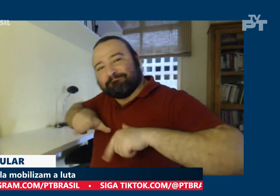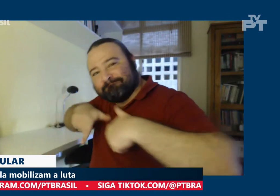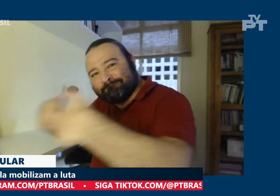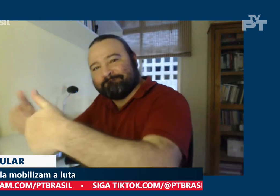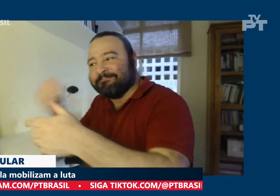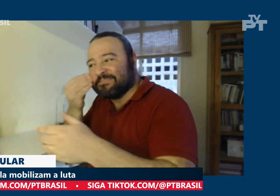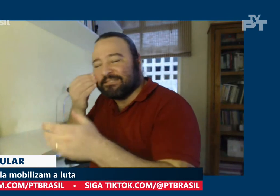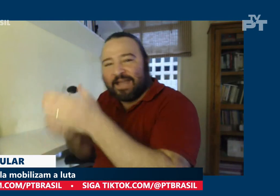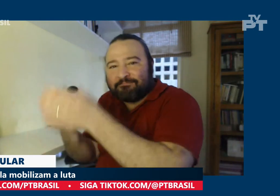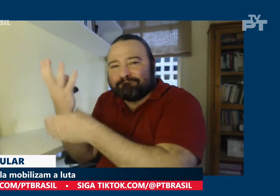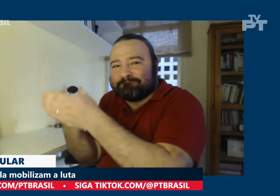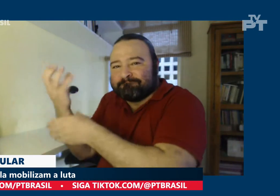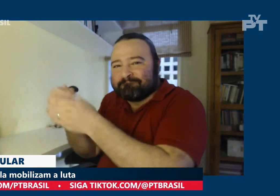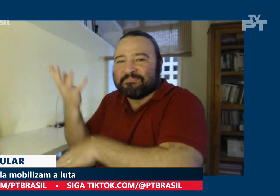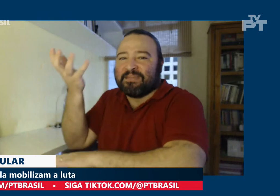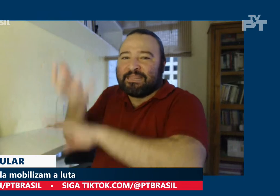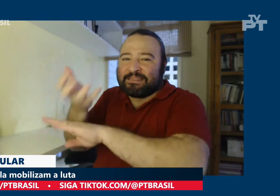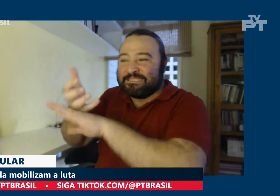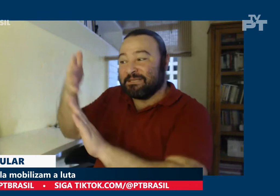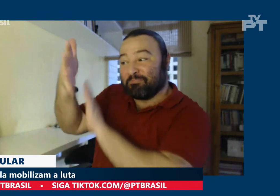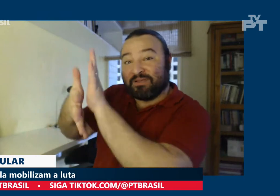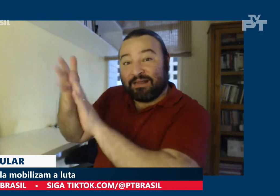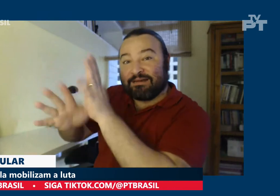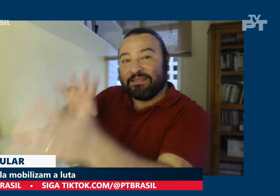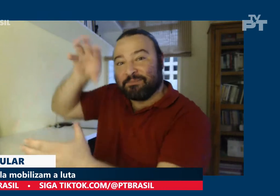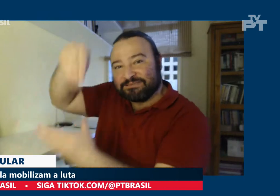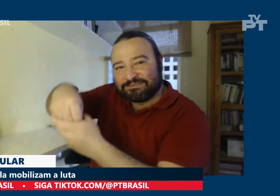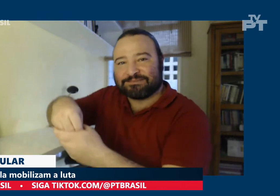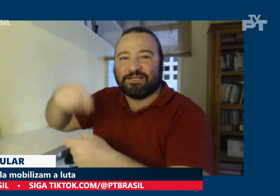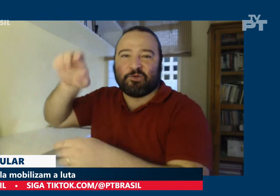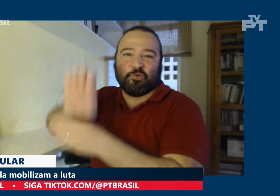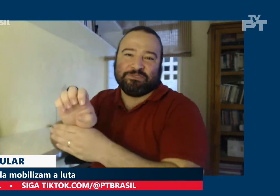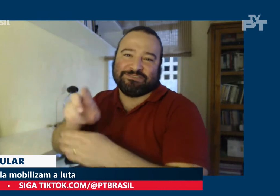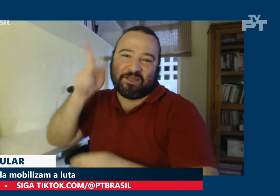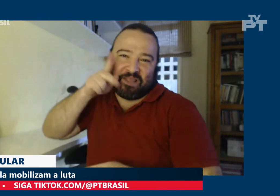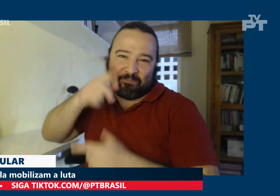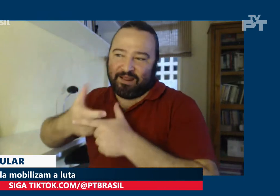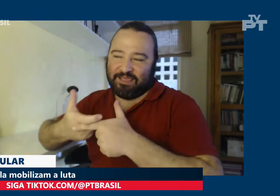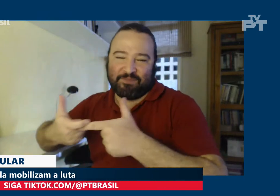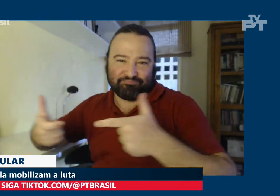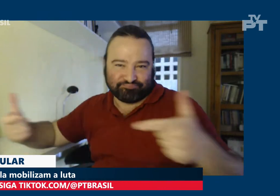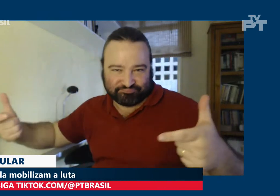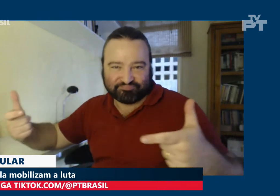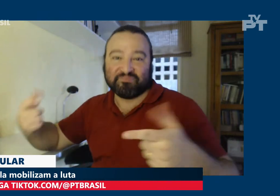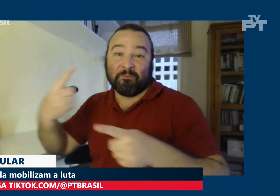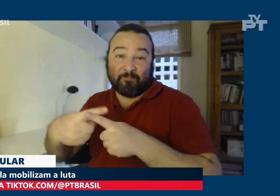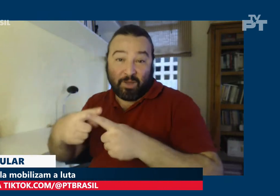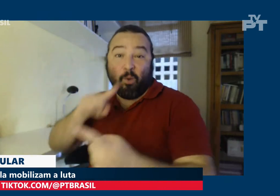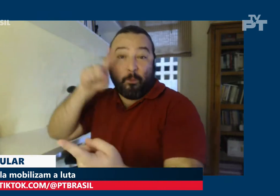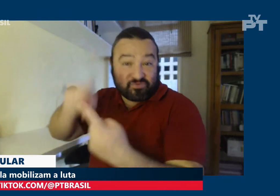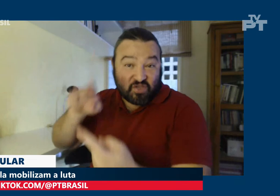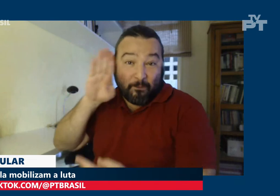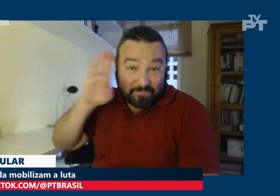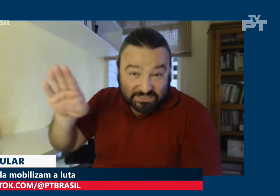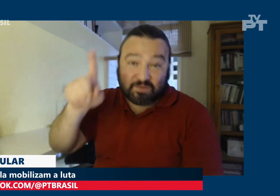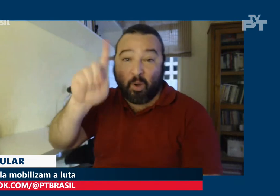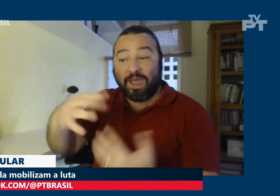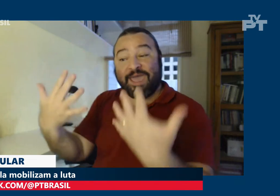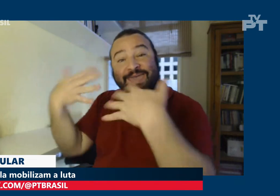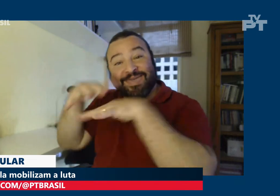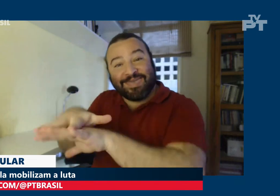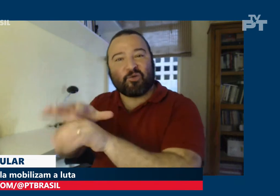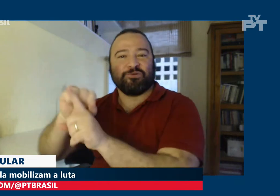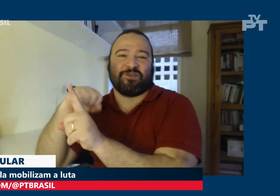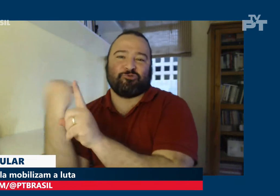para a construção de escolas bilíngues. E também a gente luta para que seja incorporado a disciplina de Libras dentro